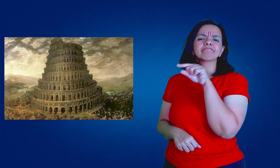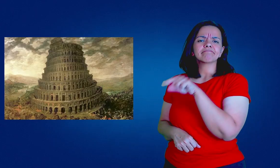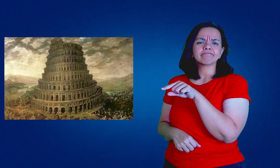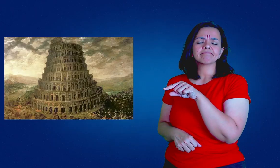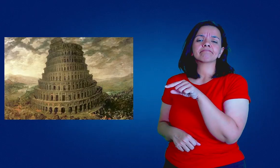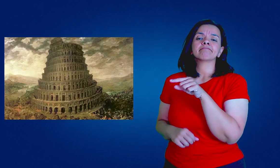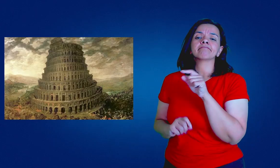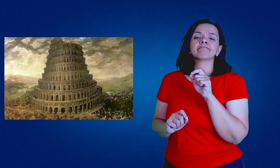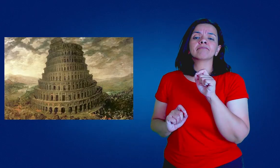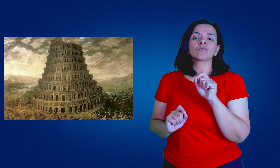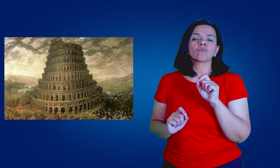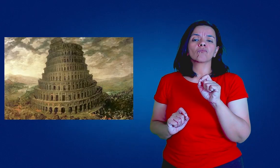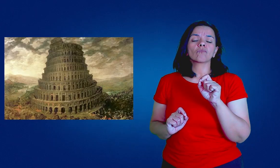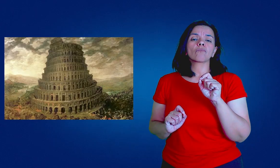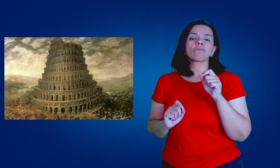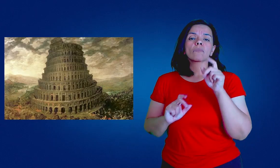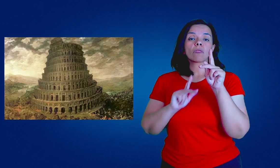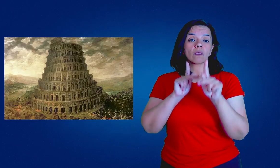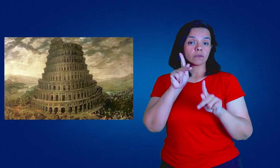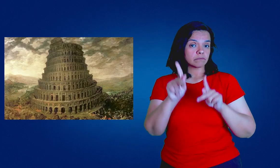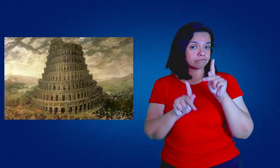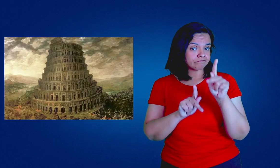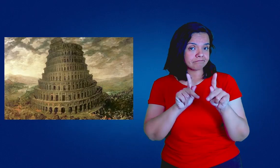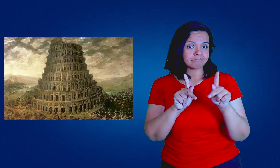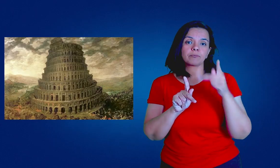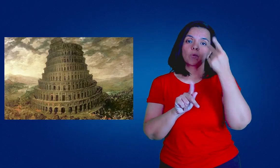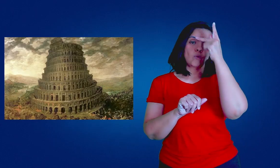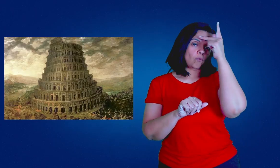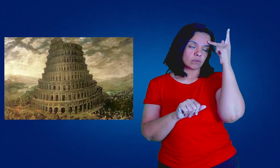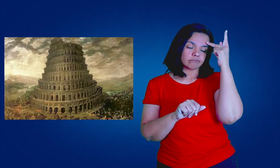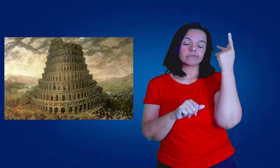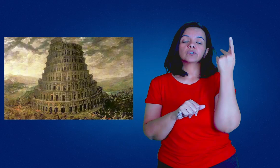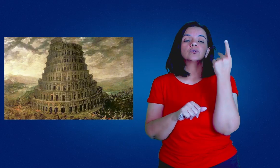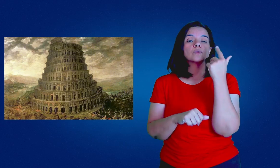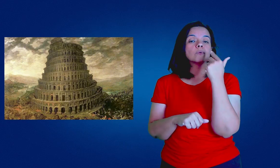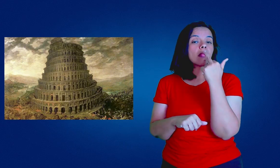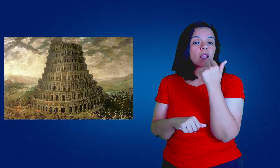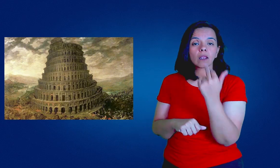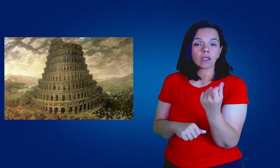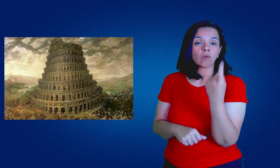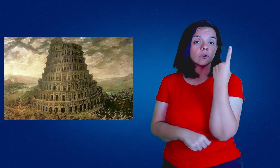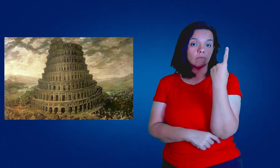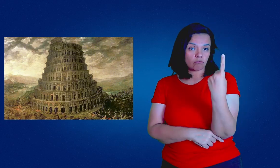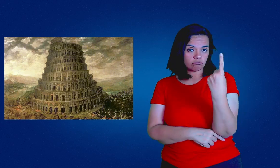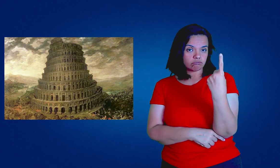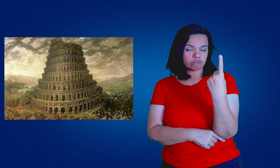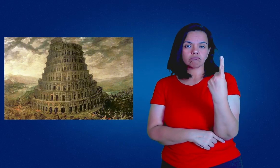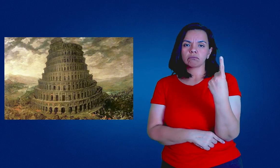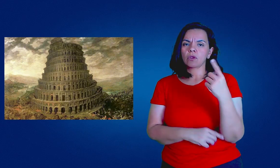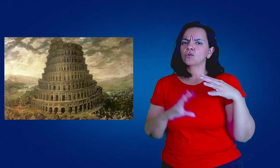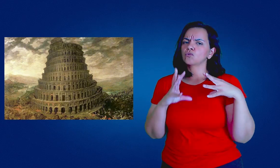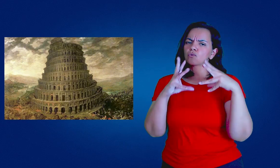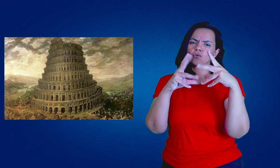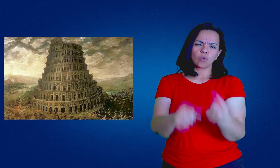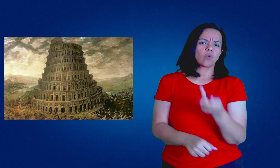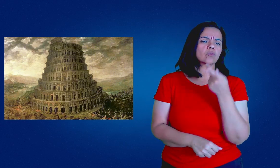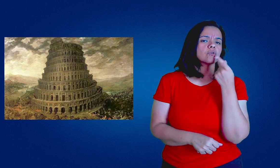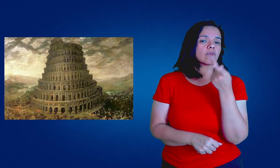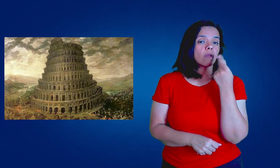O povo que aí morava falavam